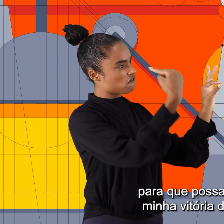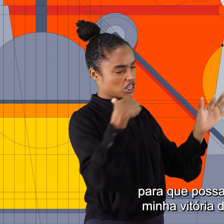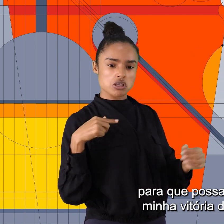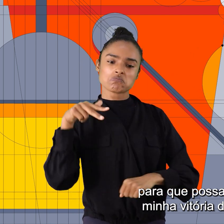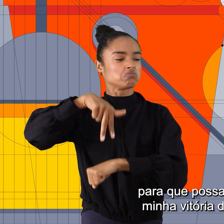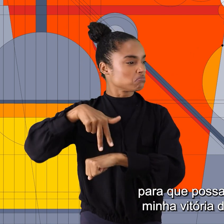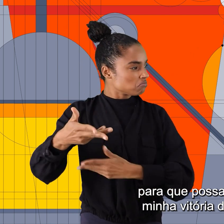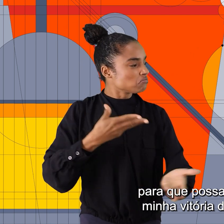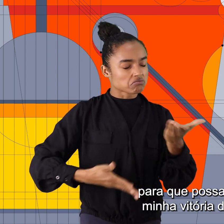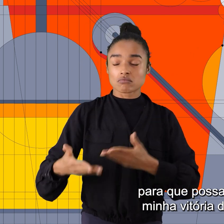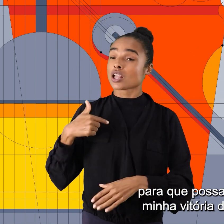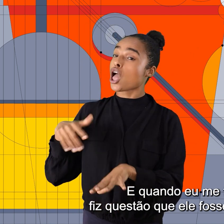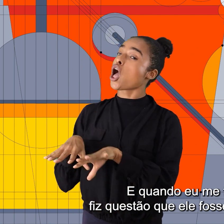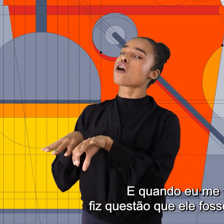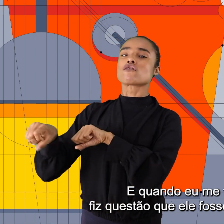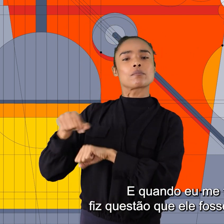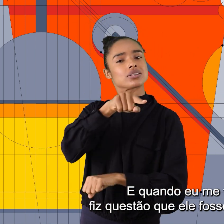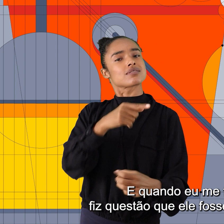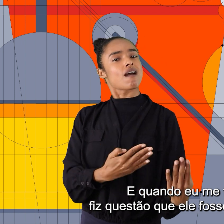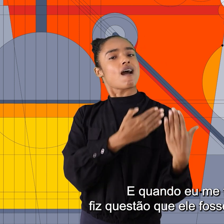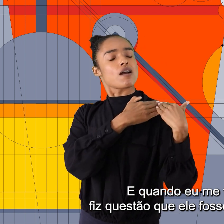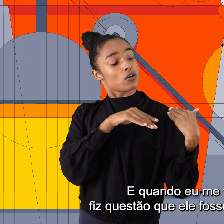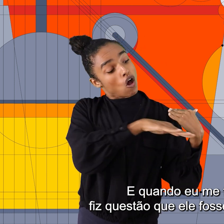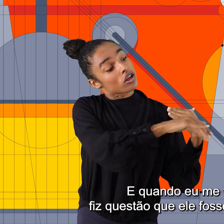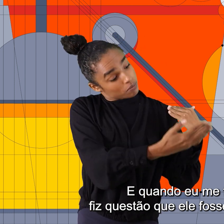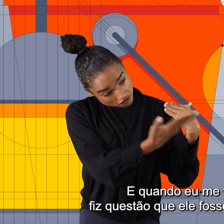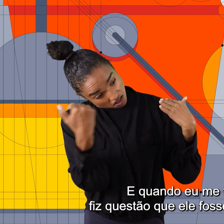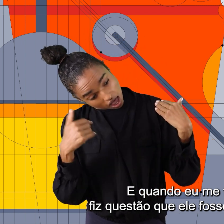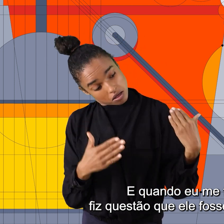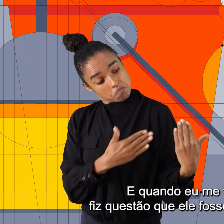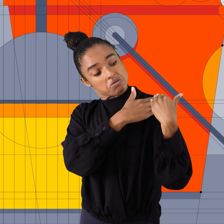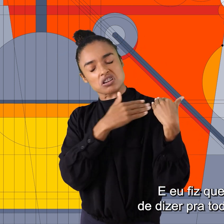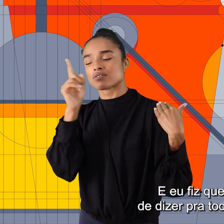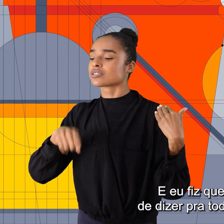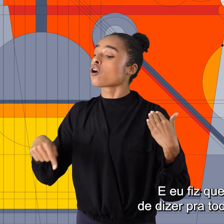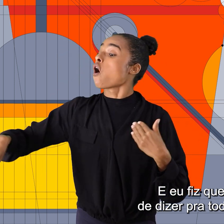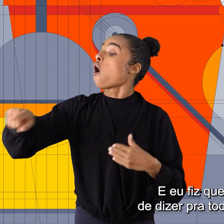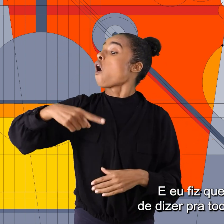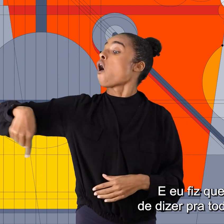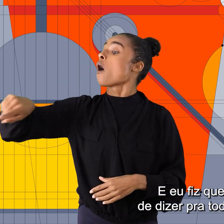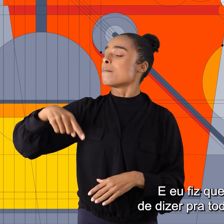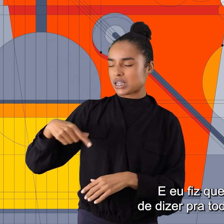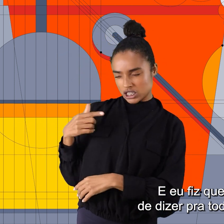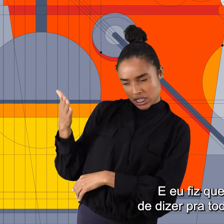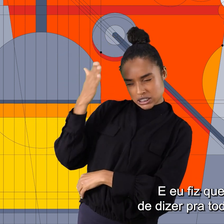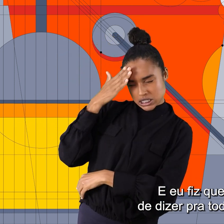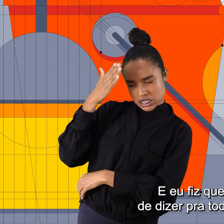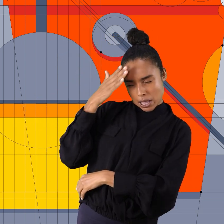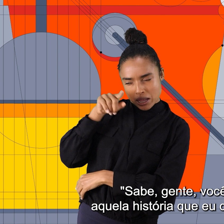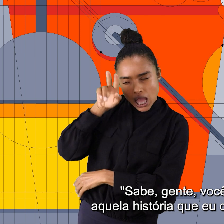possa assistir minha vitória de pé. E quando eu me formei, eu fiz questão que ele fosse meu paraninfo. E eu fiz questão de dizer para toda a